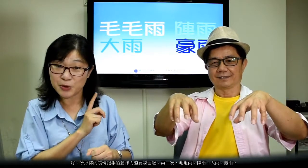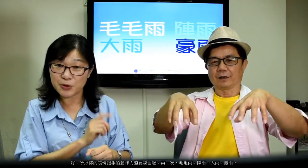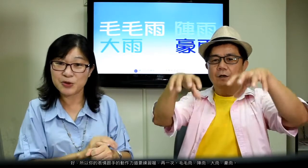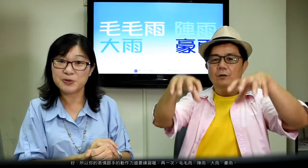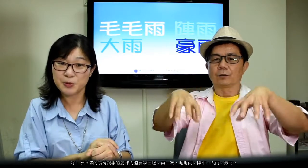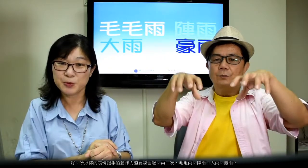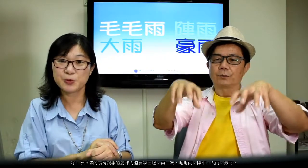雨，